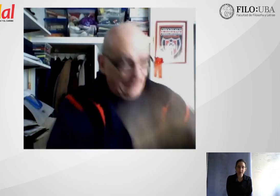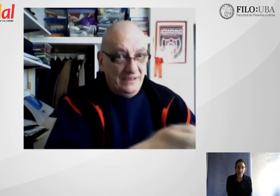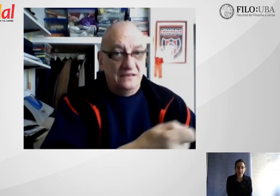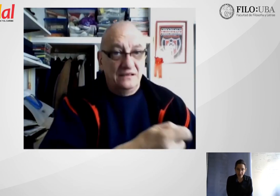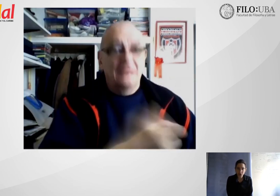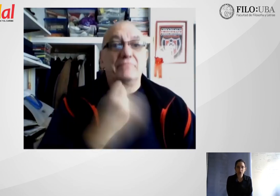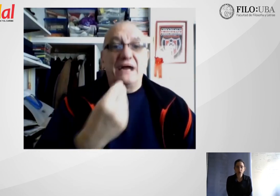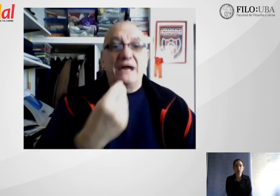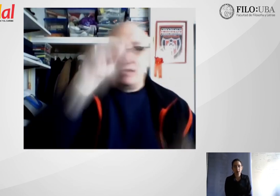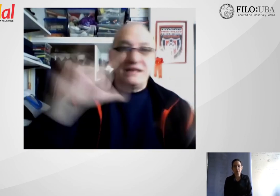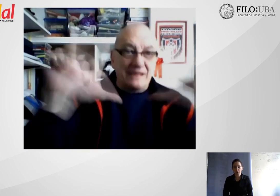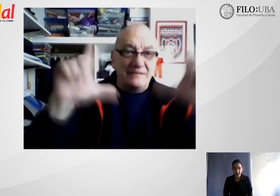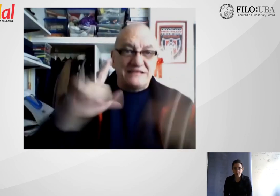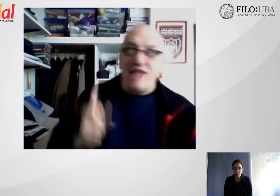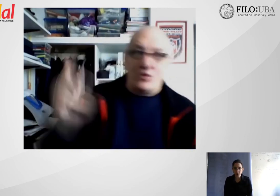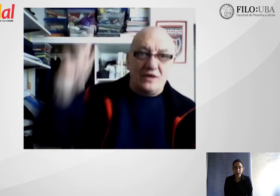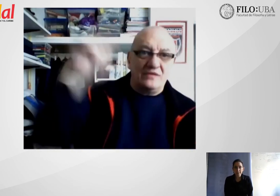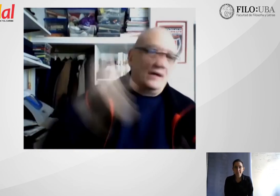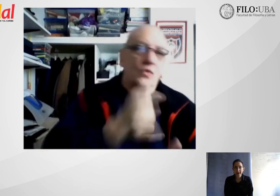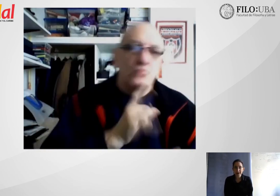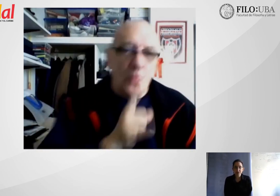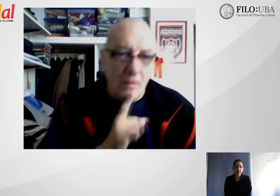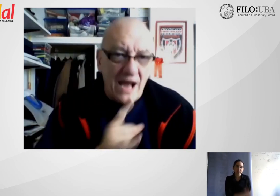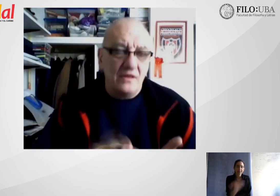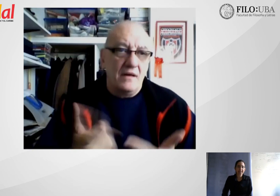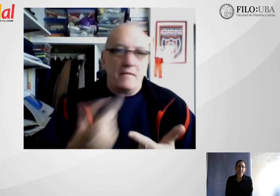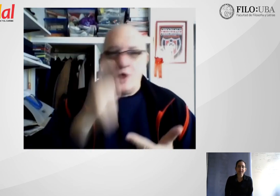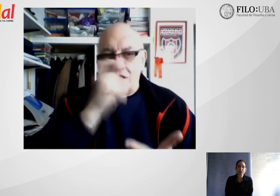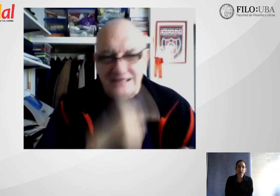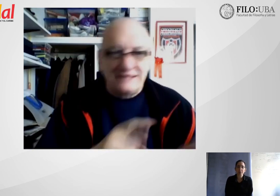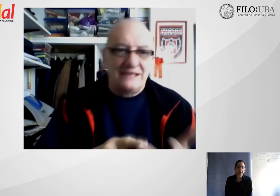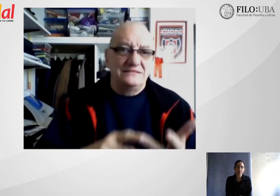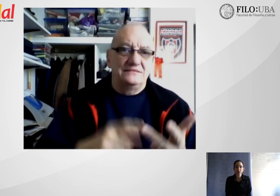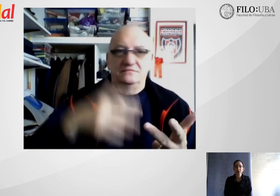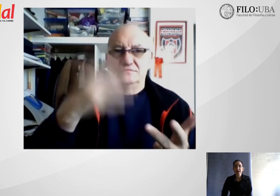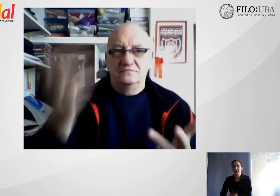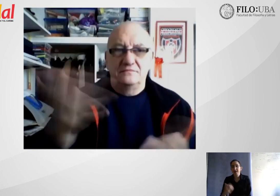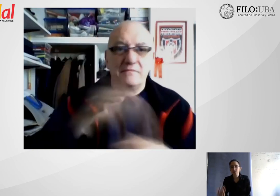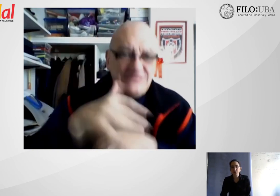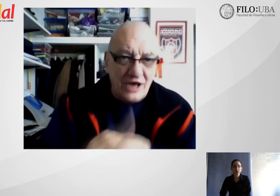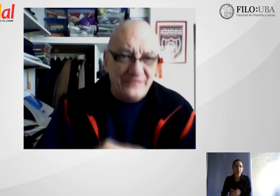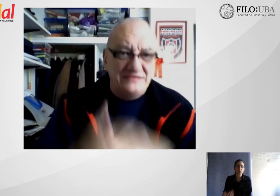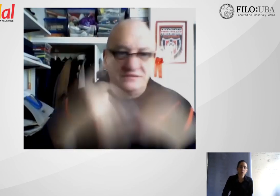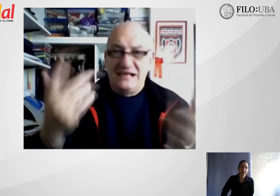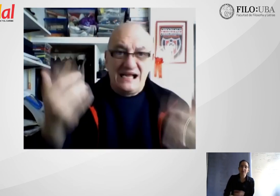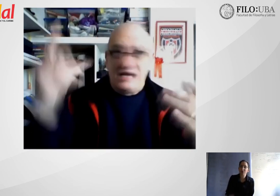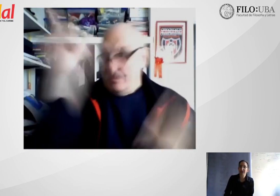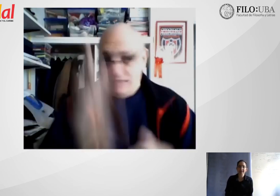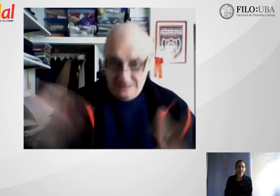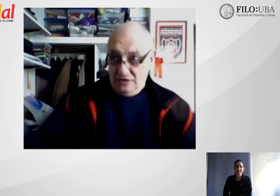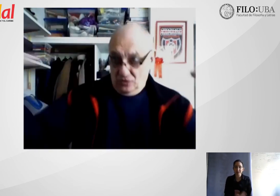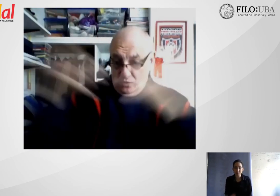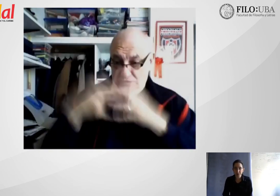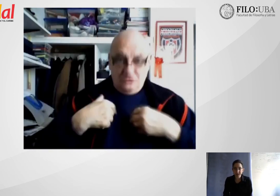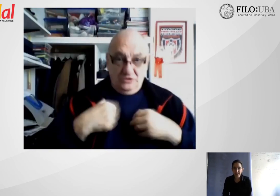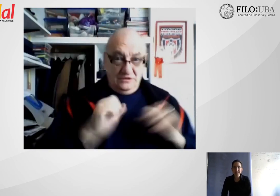adelante la Confederación, nosotros lo hablamos con ellos, pero a ver si a nivel nacional, por ejemplo, ellos, asociaciones como de Tucumán, de Corrientes,